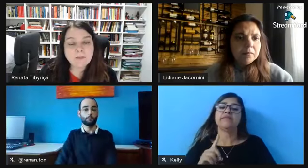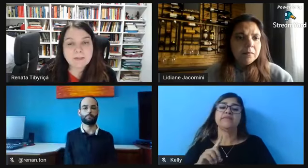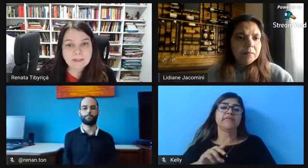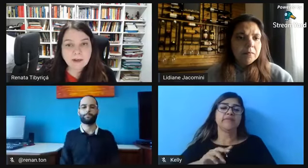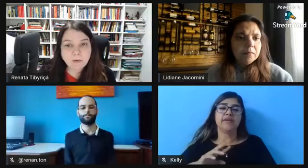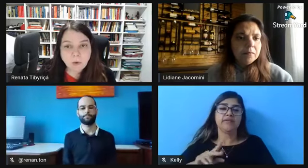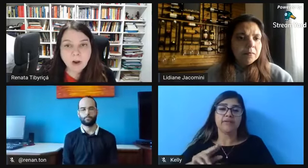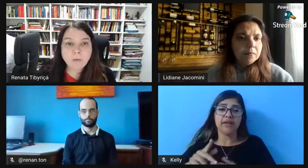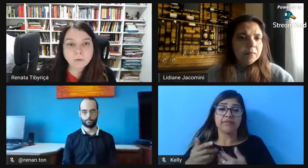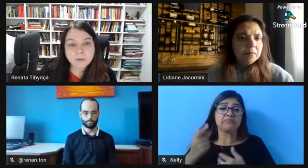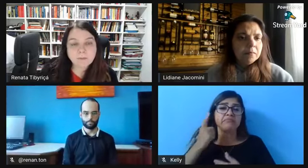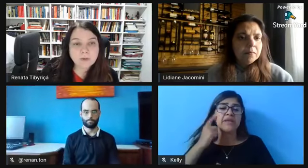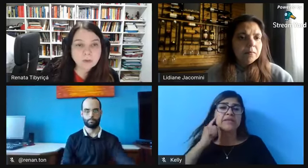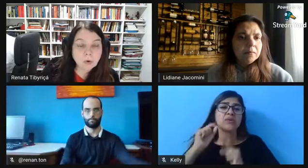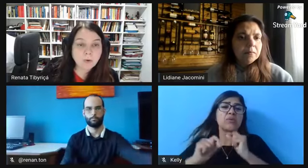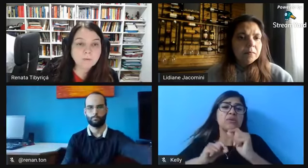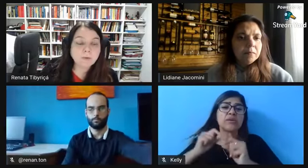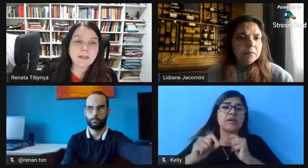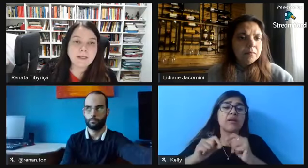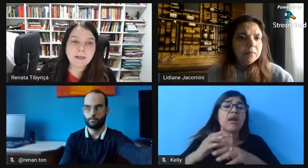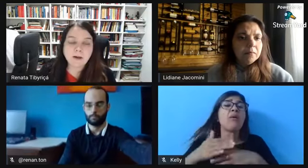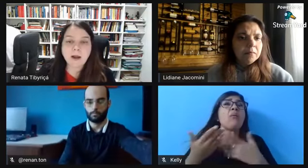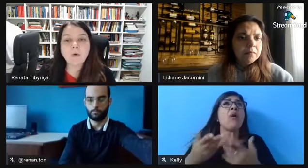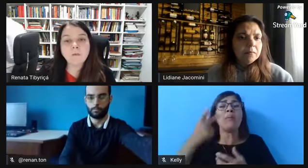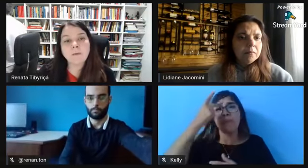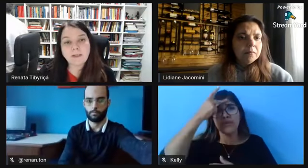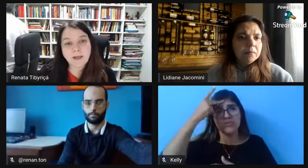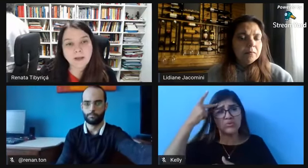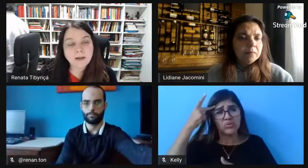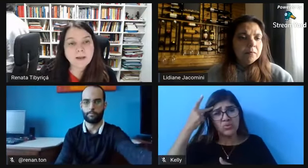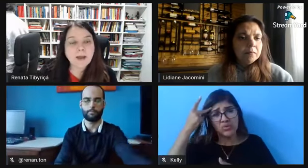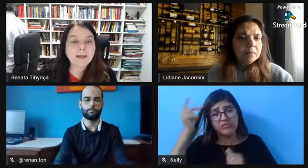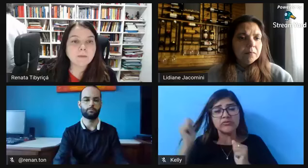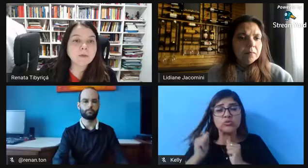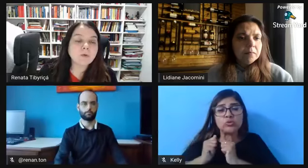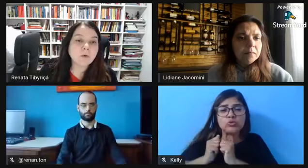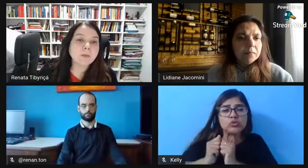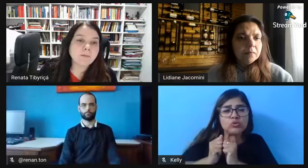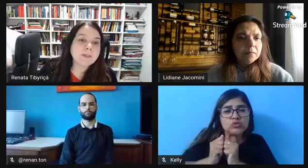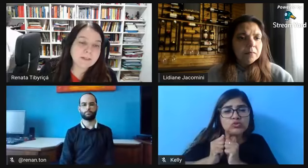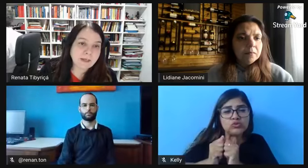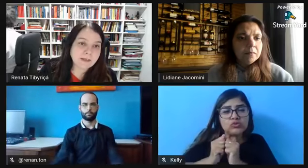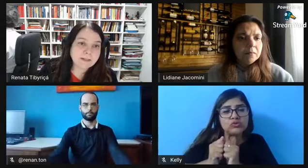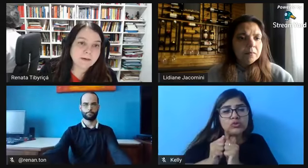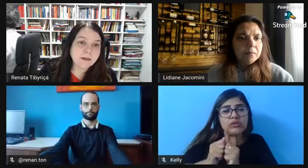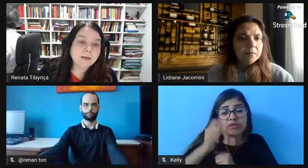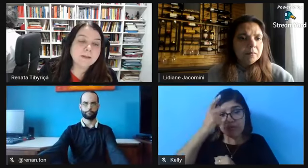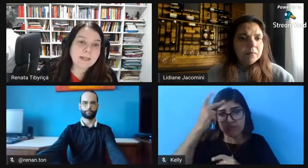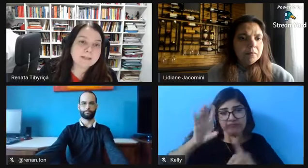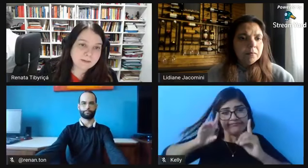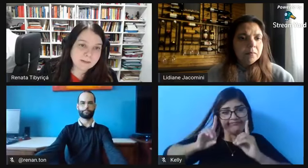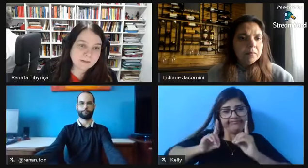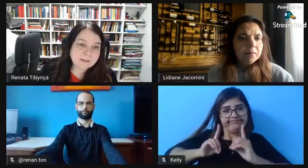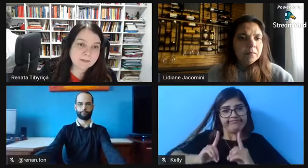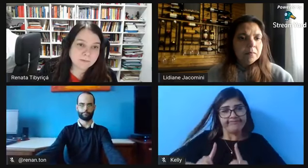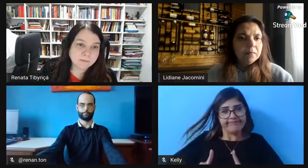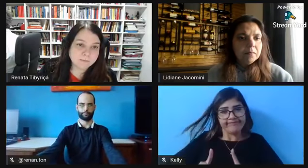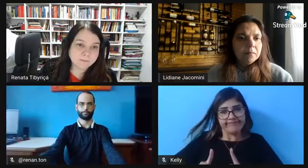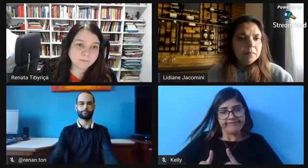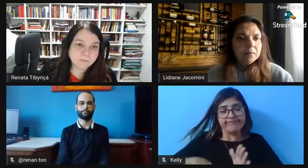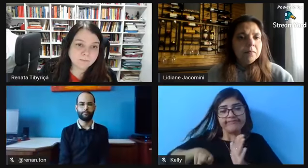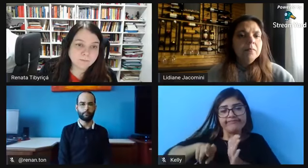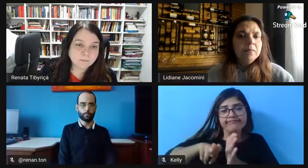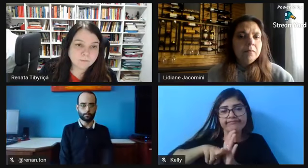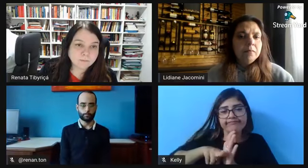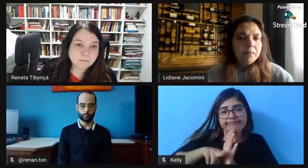teria que se pensar qual outra pessoa poderia acompanhar aquela pessoa com deficiência nessa internação.